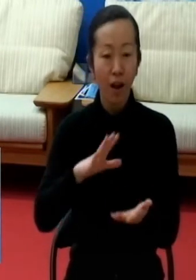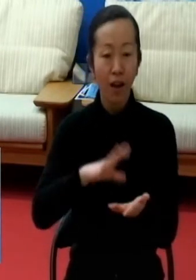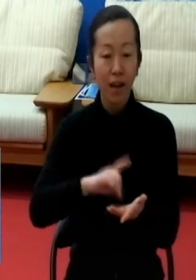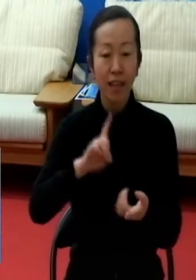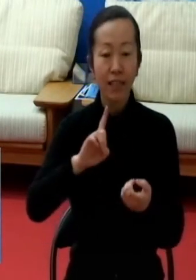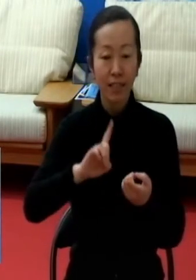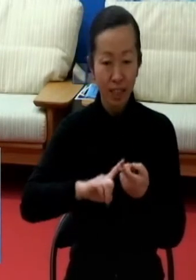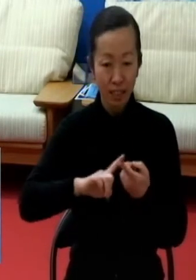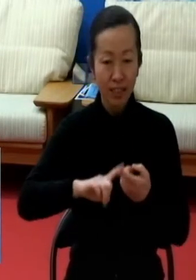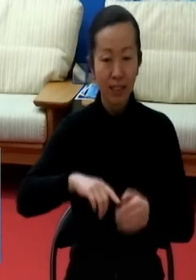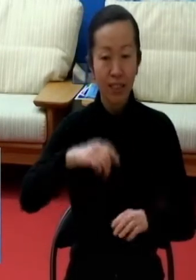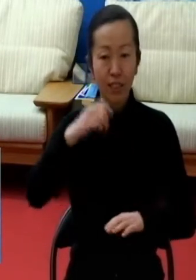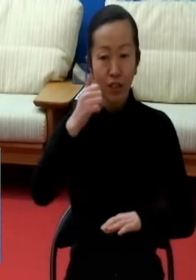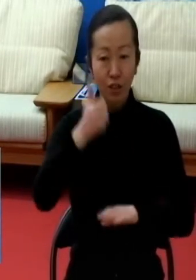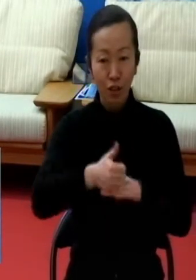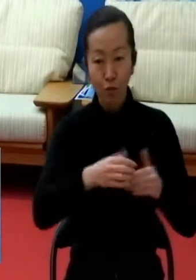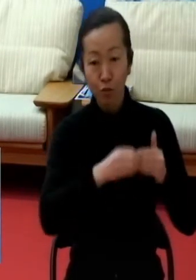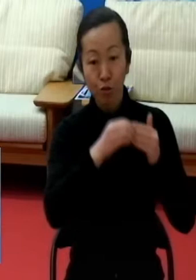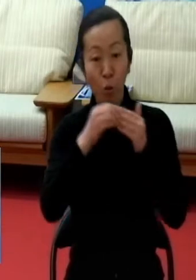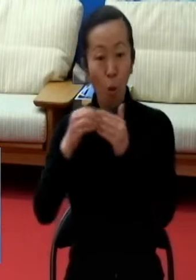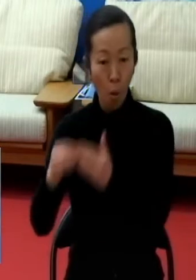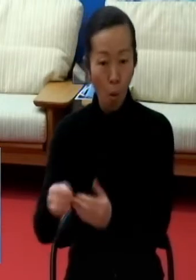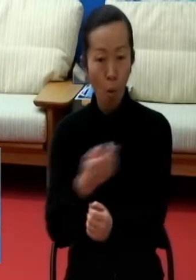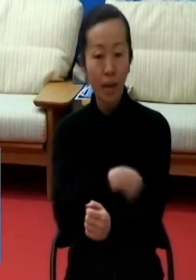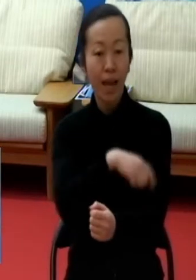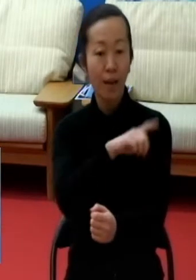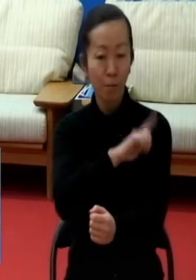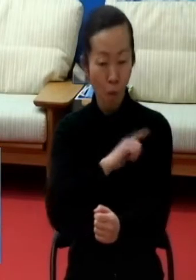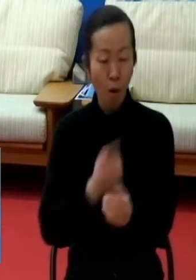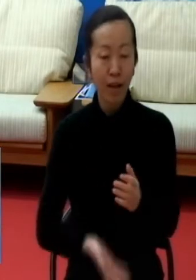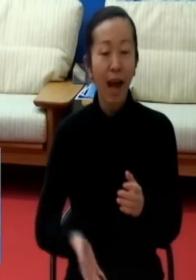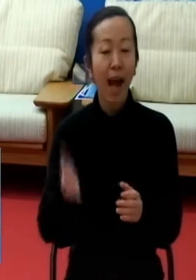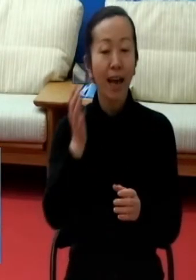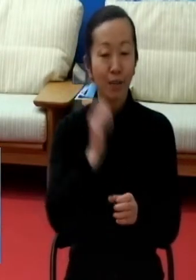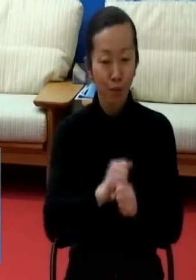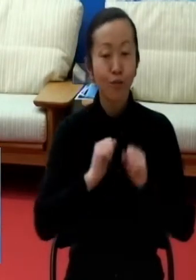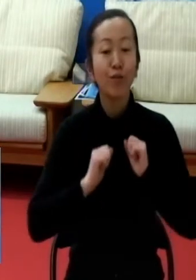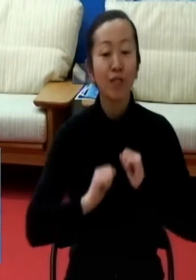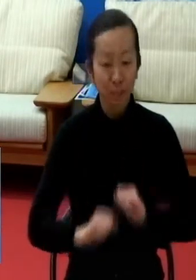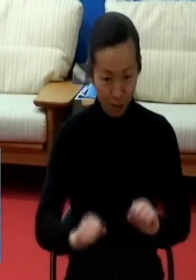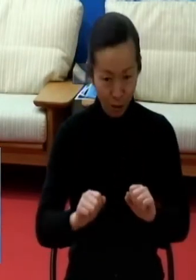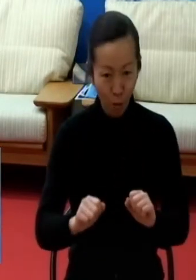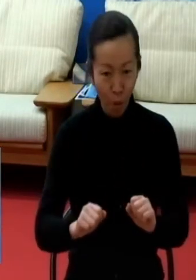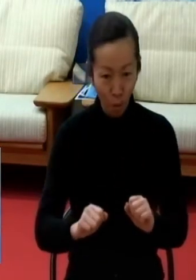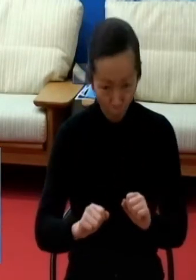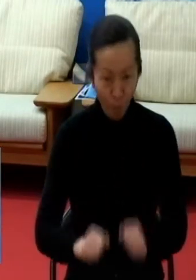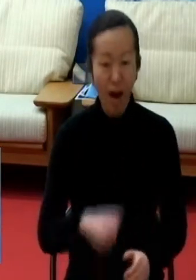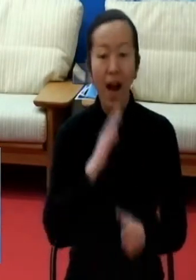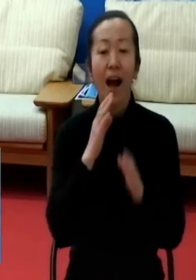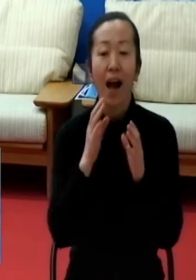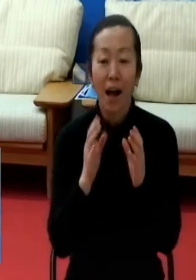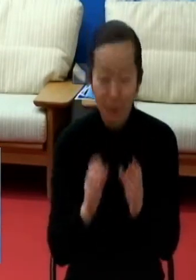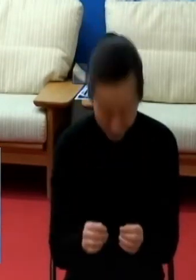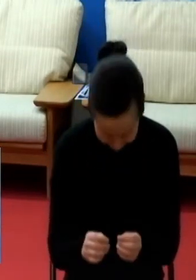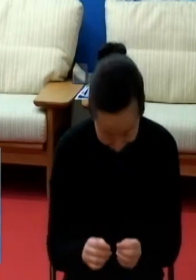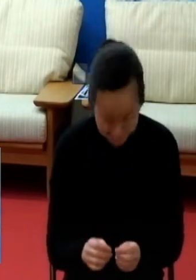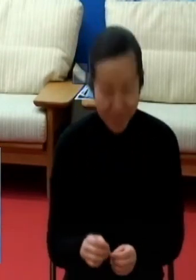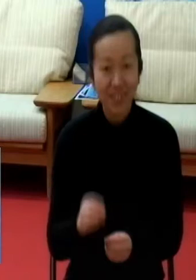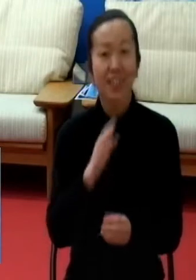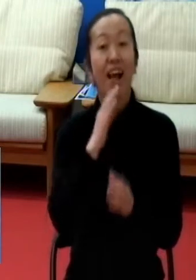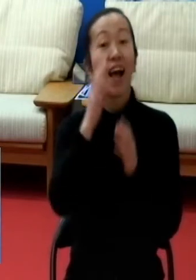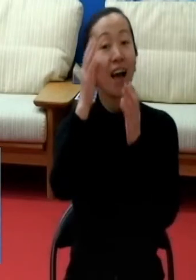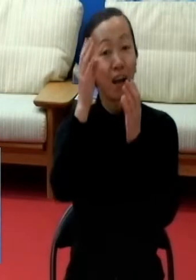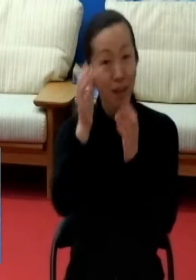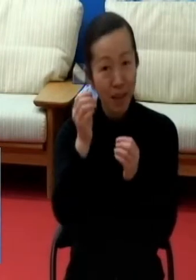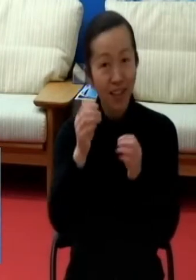자, 오늘 제목은 작품 인생의 절대적인 요소라는 제목으로 말씀드리겠습니다. う。今日の課題は作品人生の絶